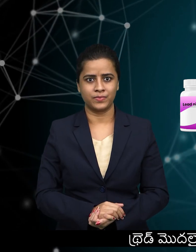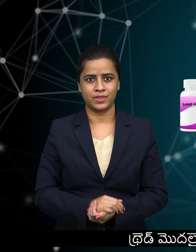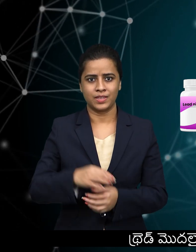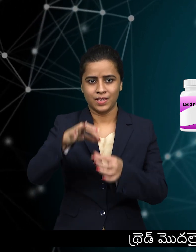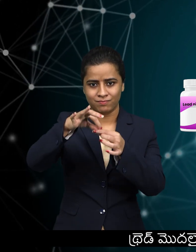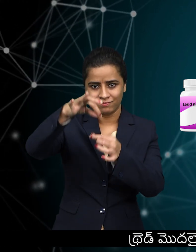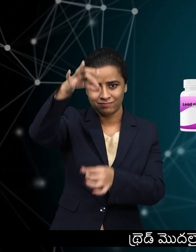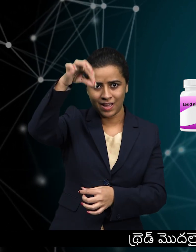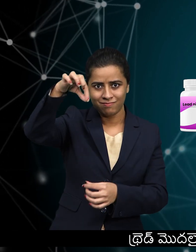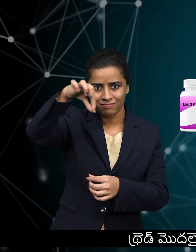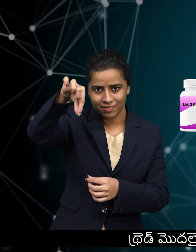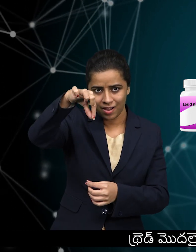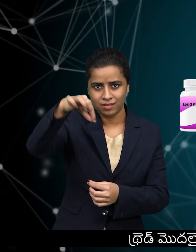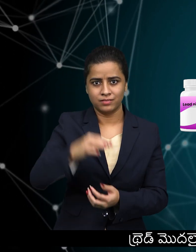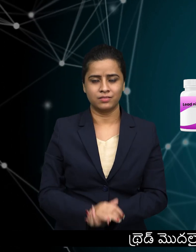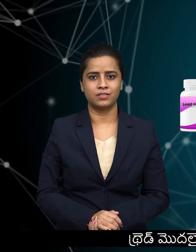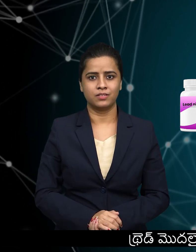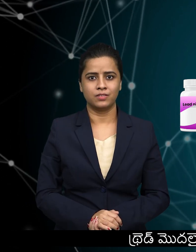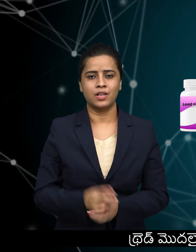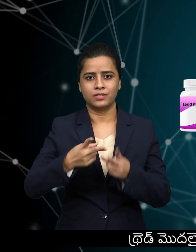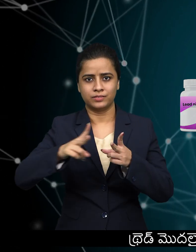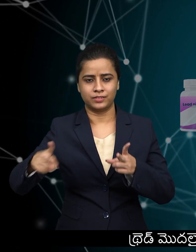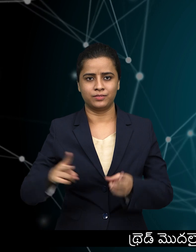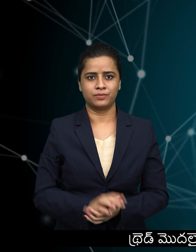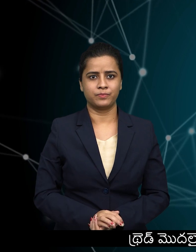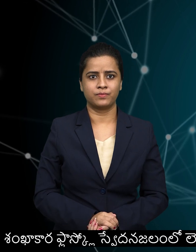థ్రెడ్ మొదలైన వాటిని తీసుకోవాలి.